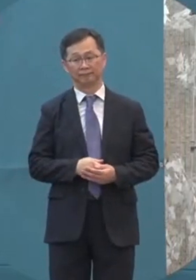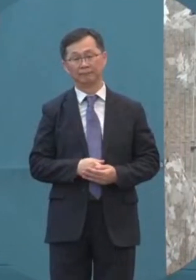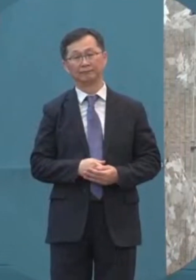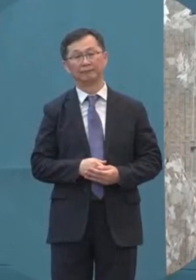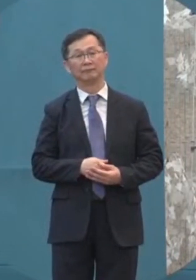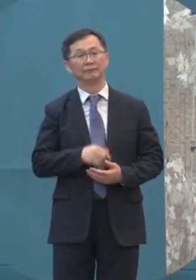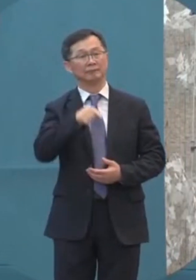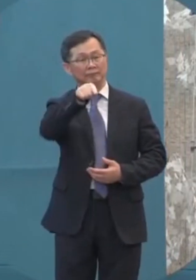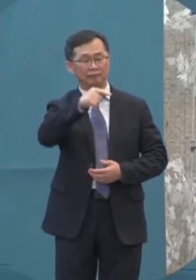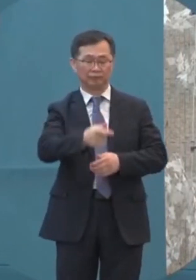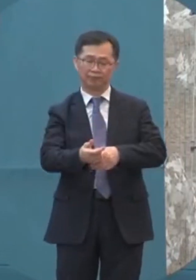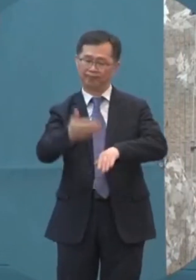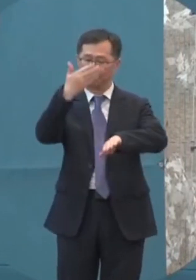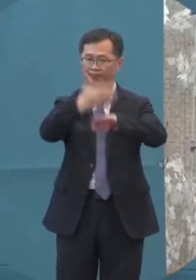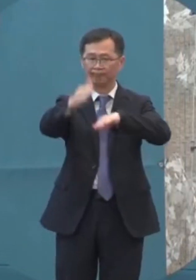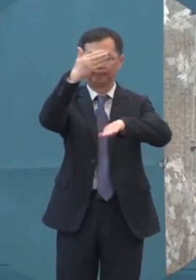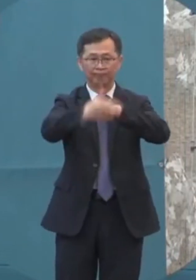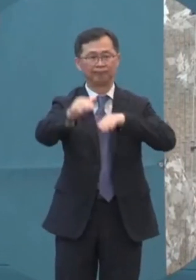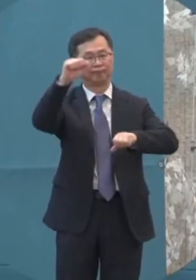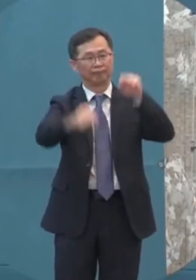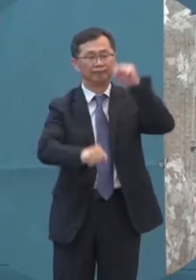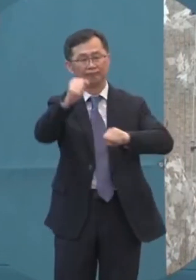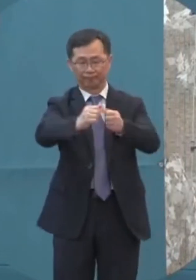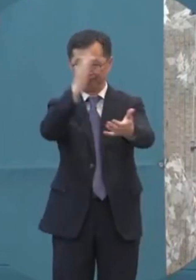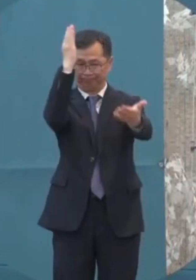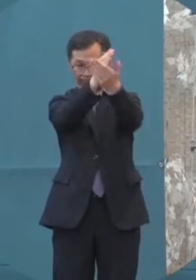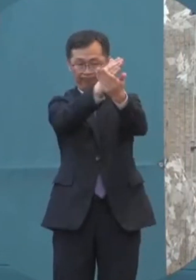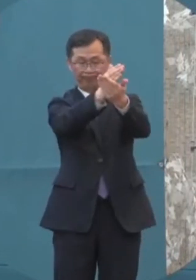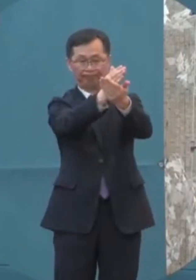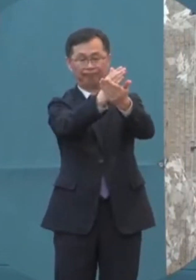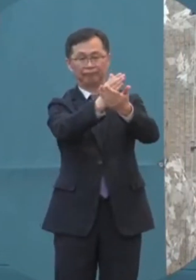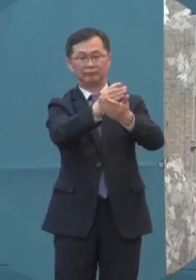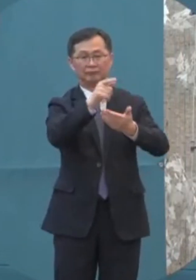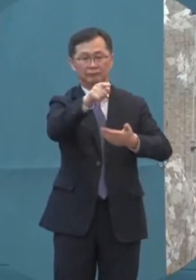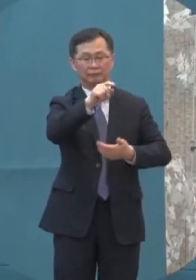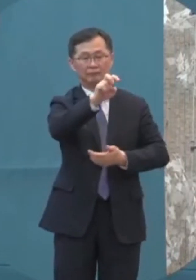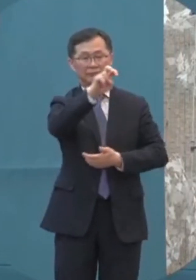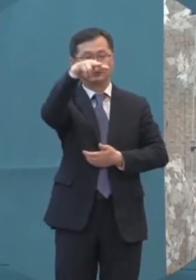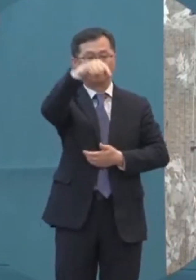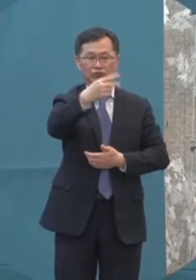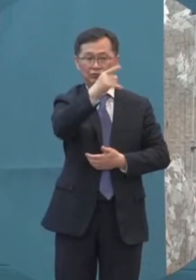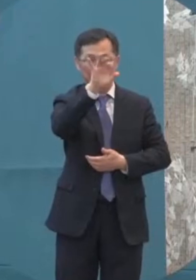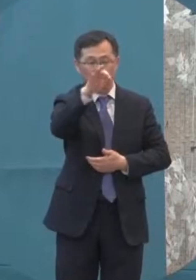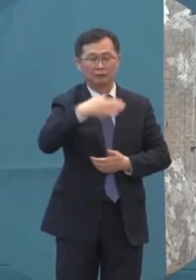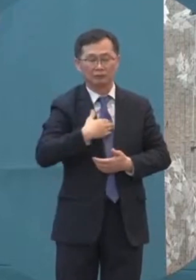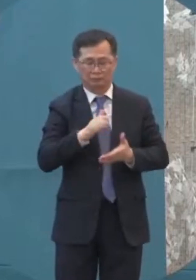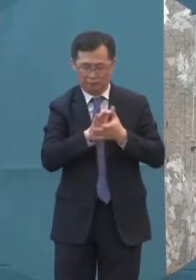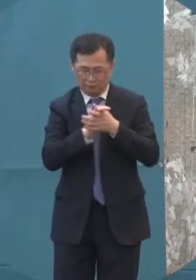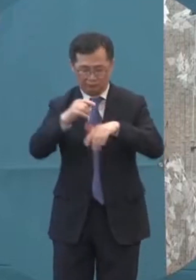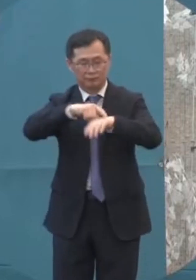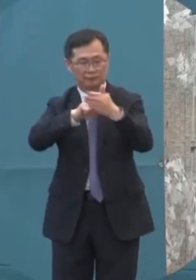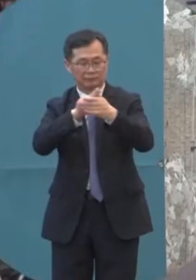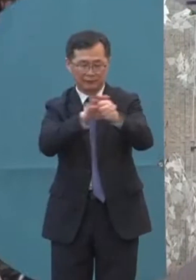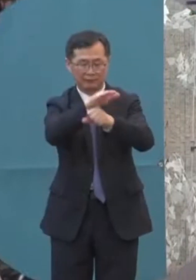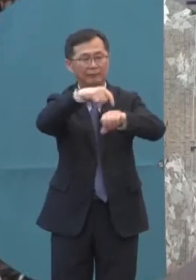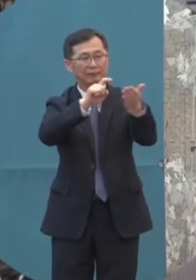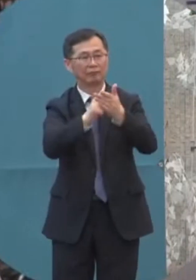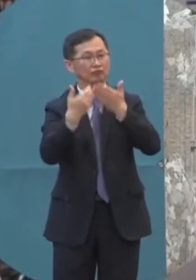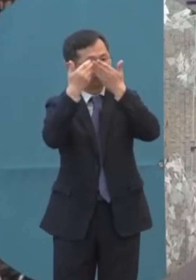그런 난폭한 짓 좀 그만하세요. 제가 우정으로 말씀드리는 겁니다.